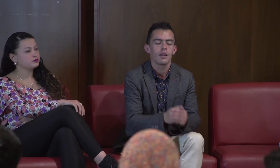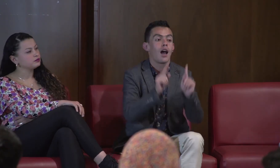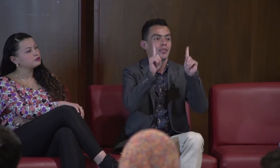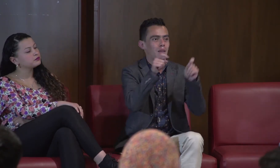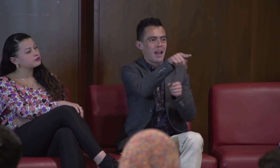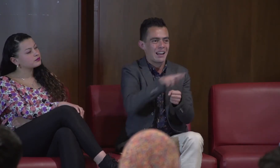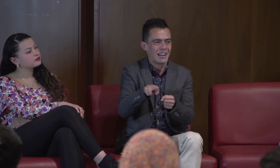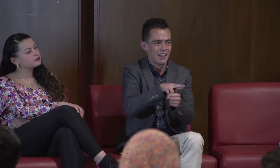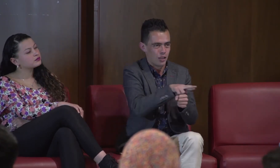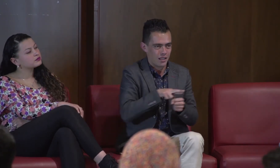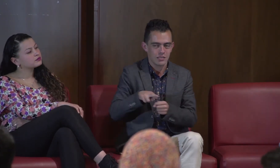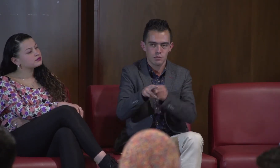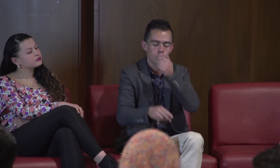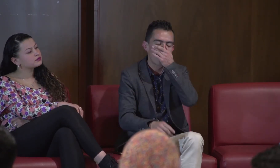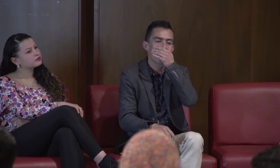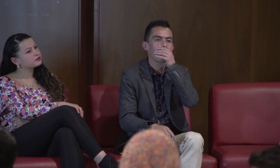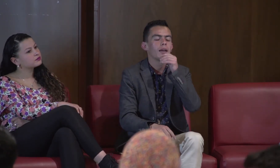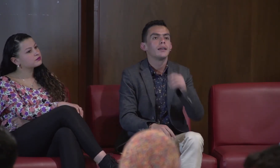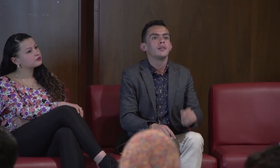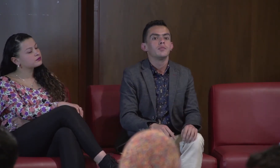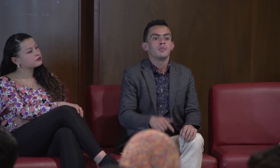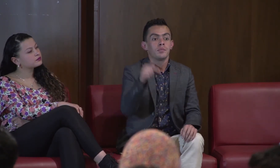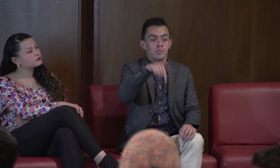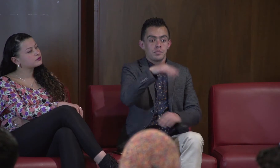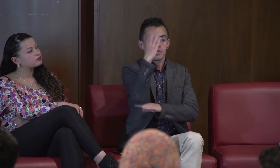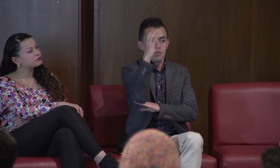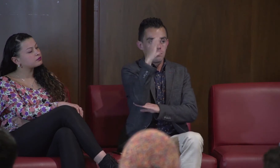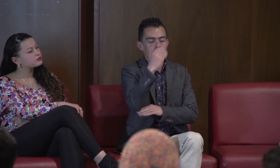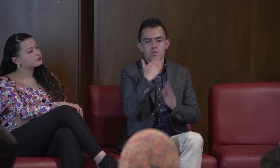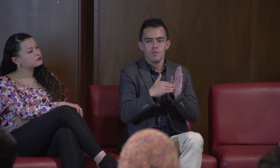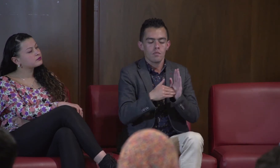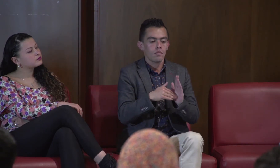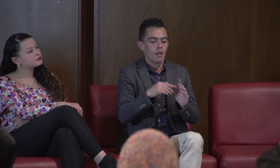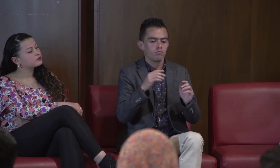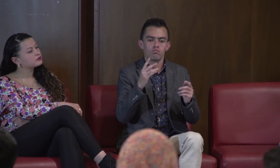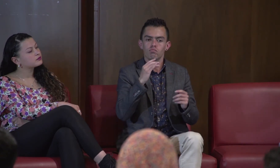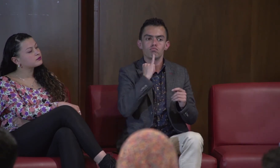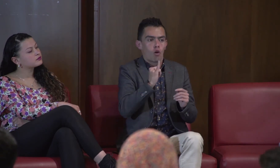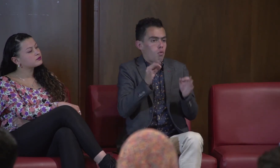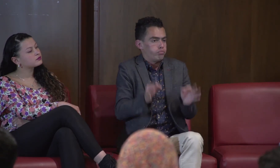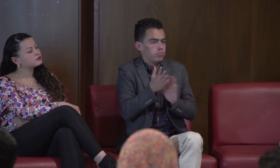cultura. Eso por un lado. Y con respecto a cómo manejamos los asuntos regionales, aquí en